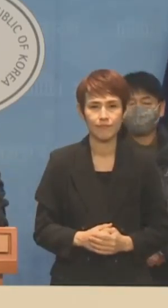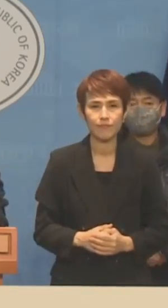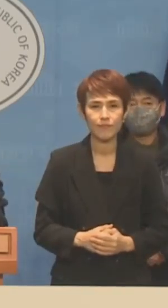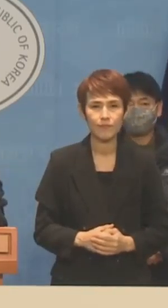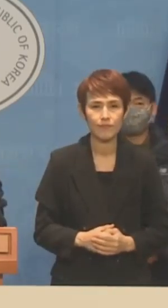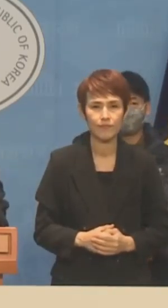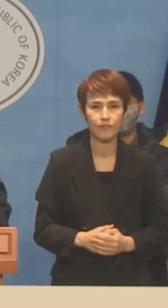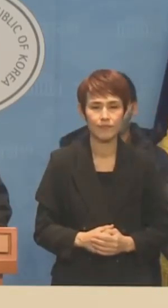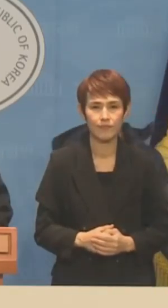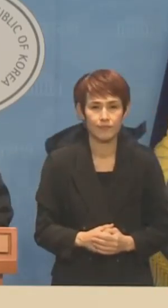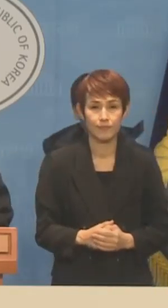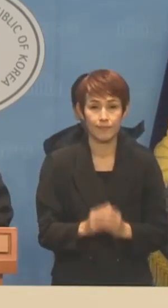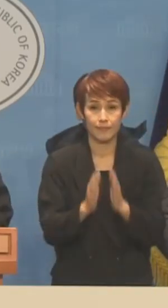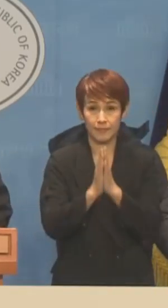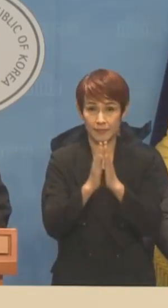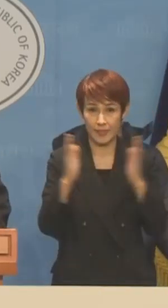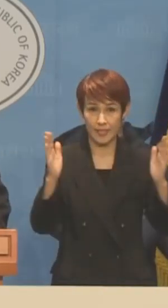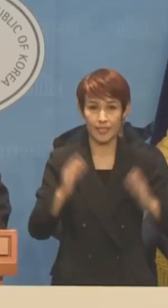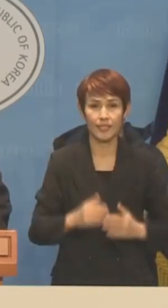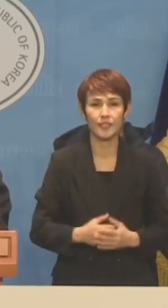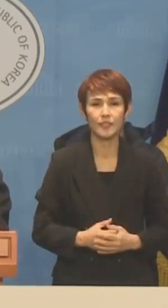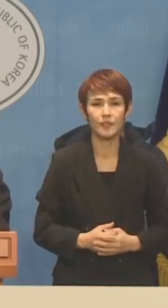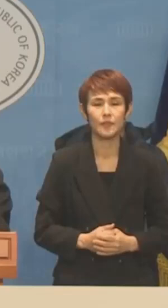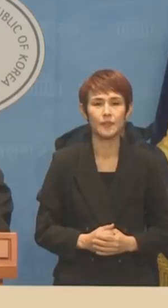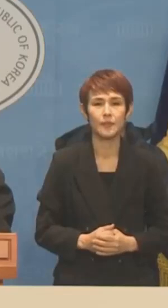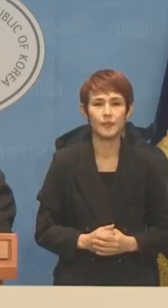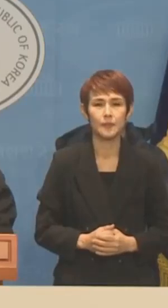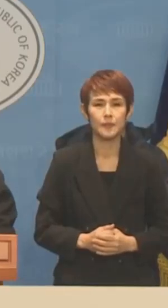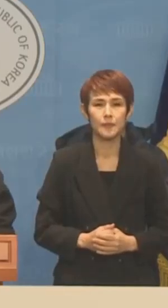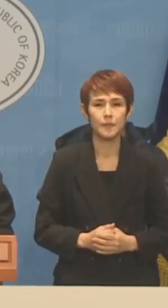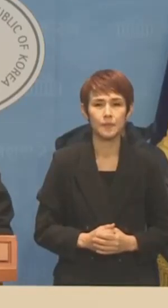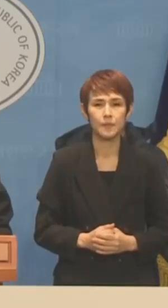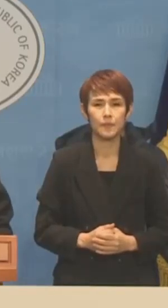네, 기자회견문 낭독하겠습니다.